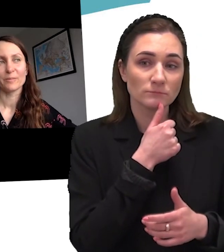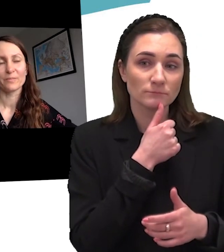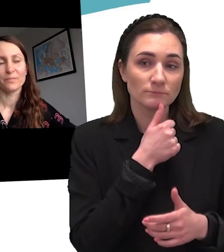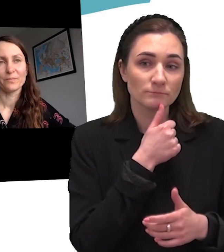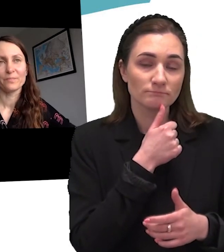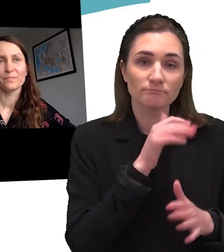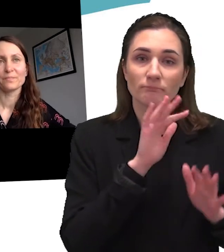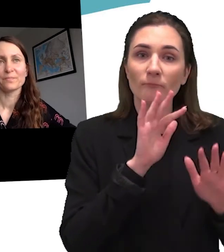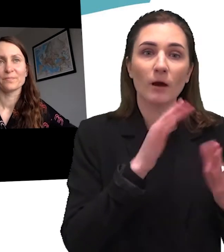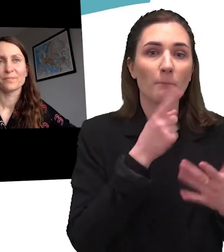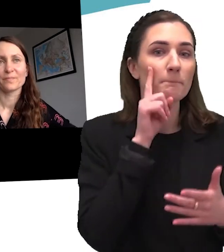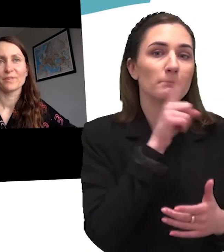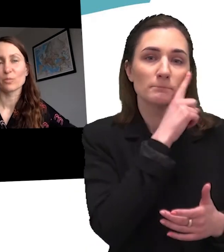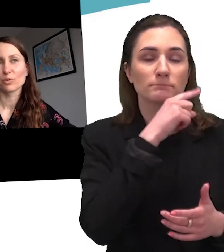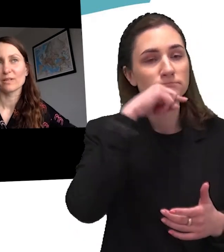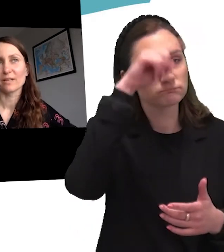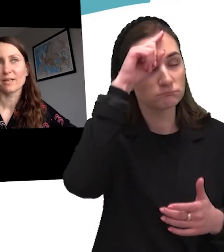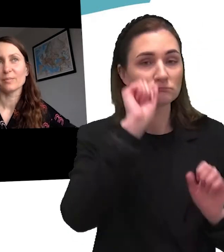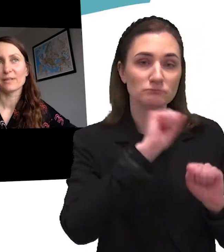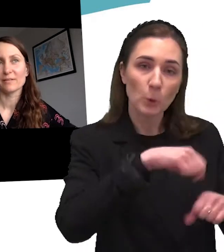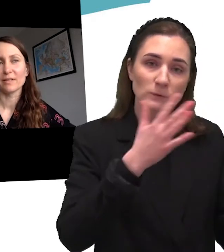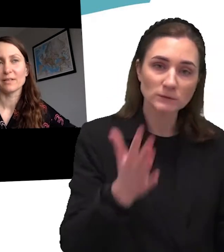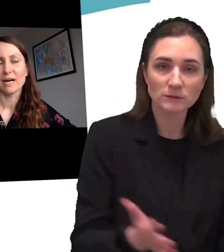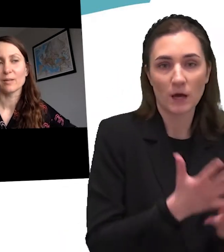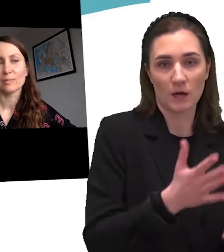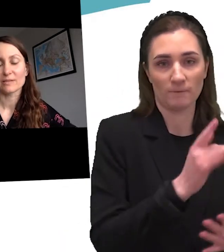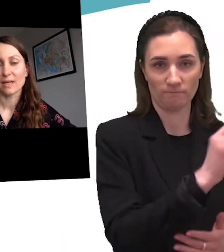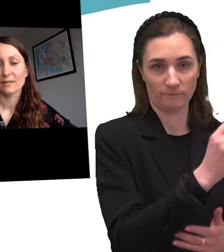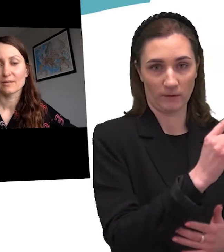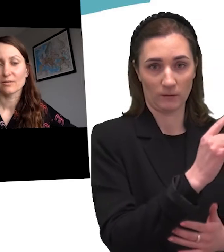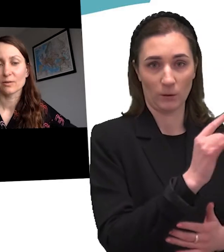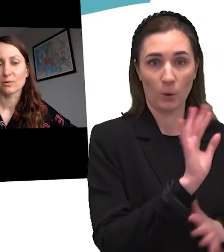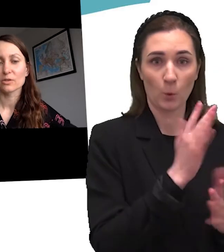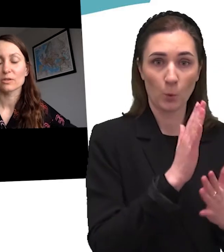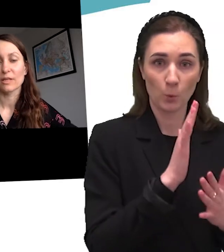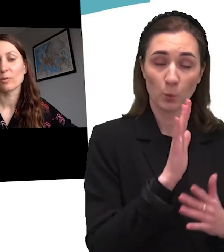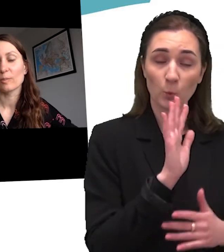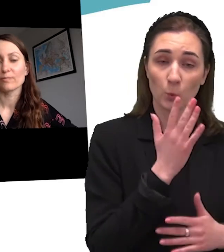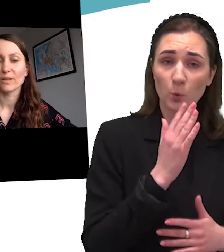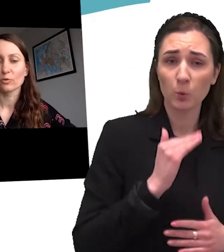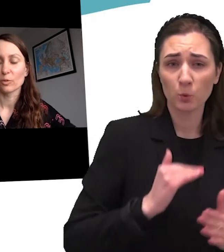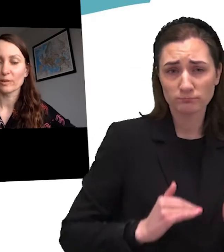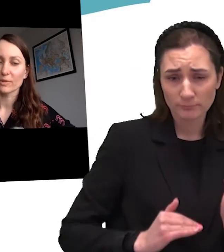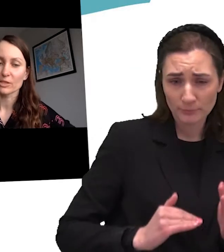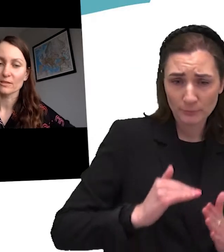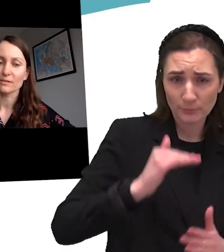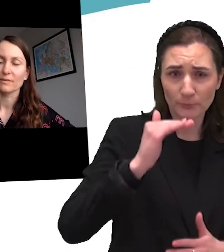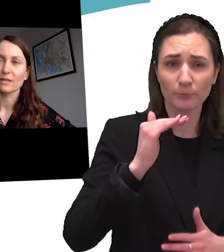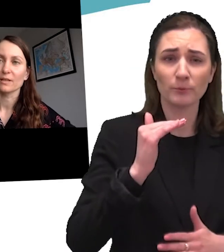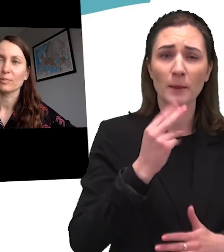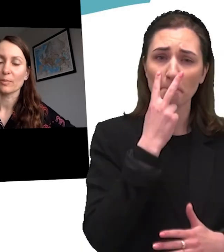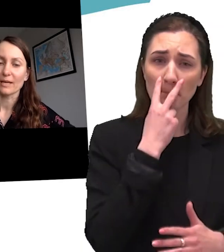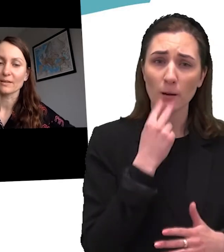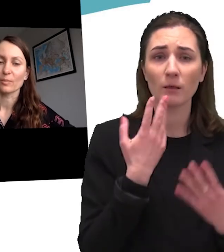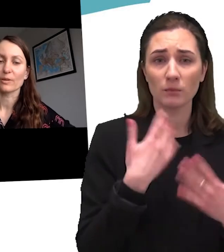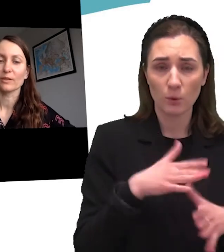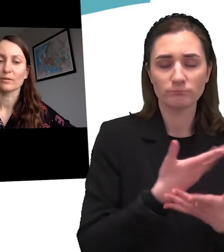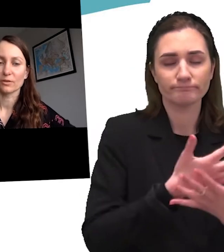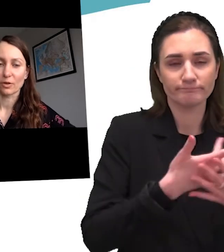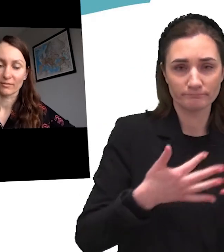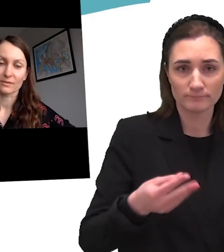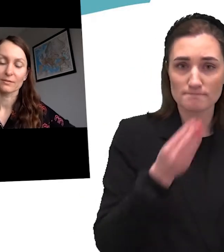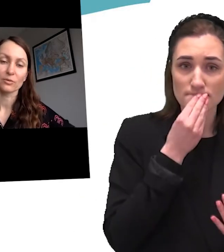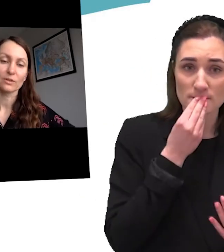pavyzdžiui, bet būtent, kaip tėvai gali paskatinti vaikus, jeigu nuo pat mažens vaikai pripratę